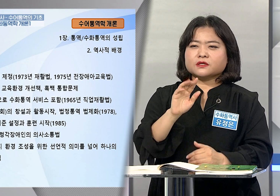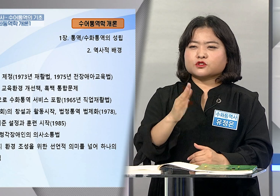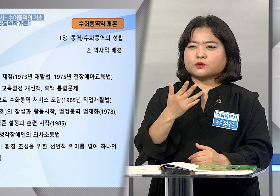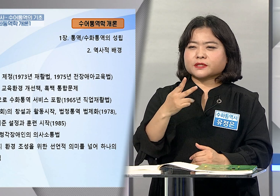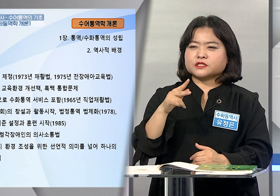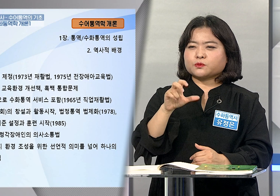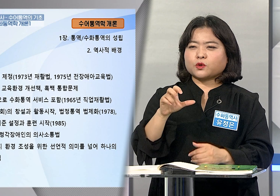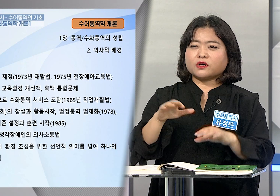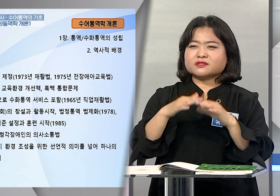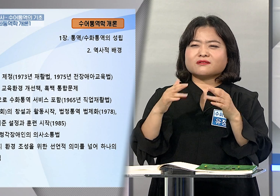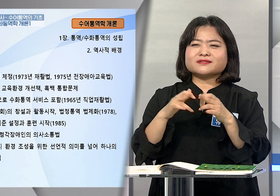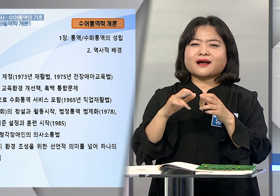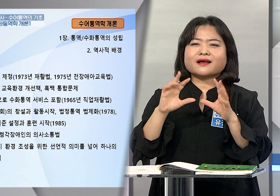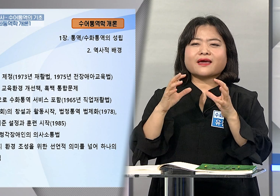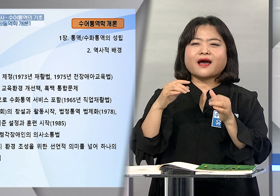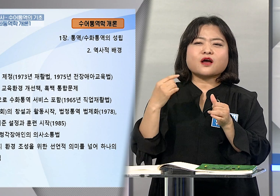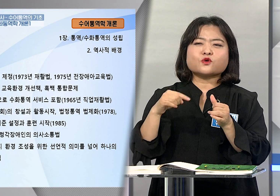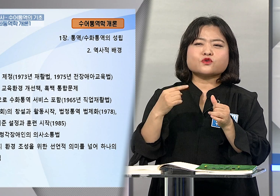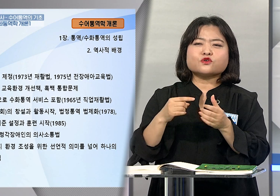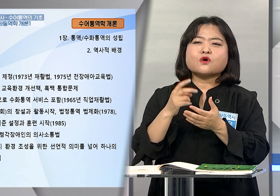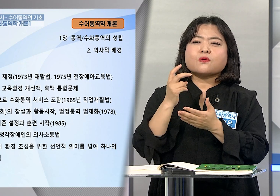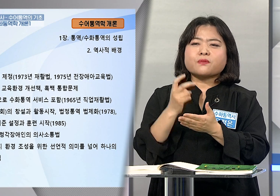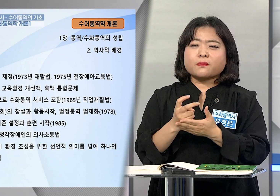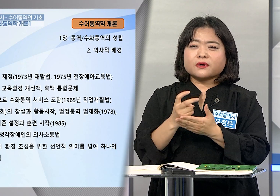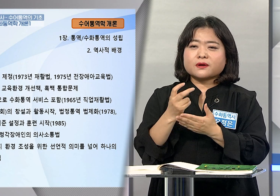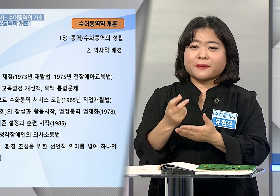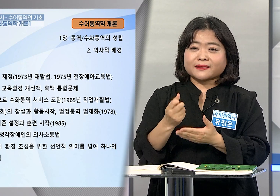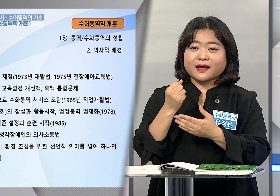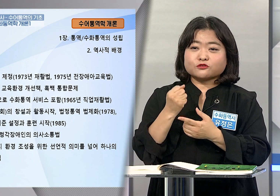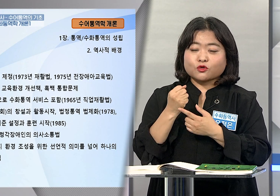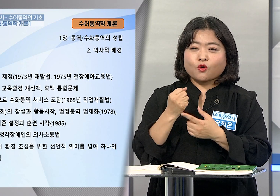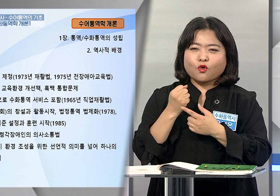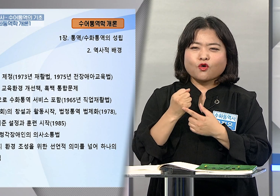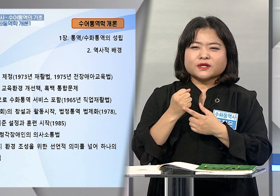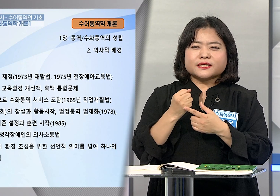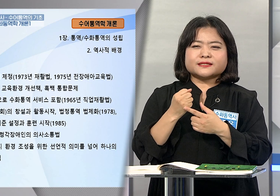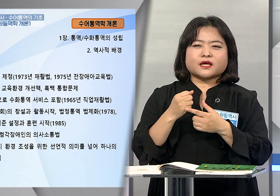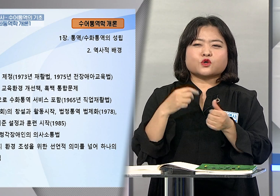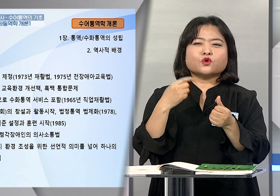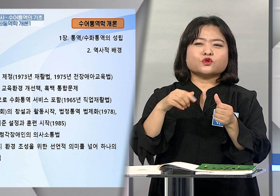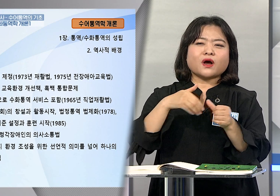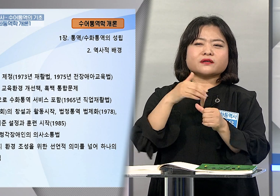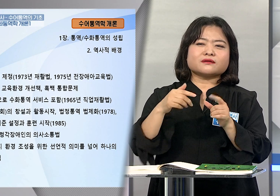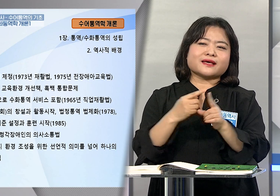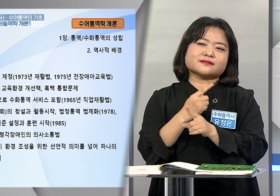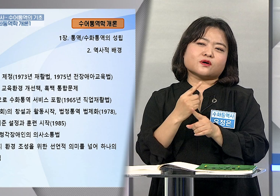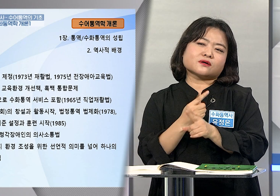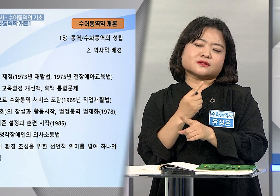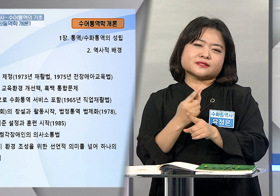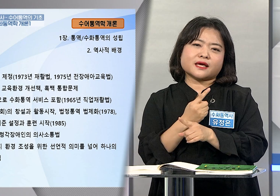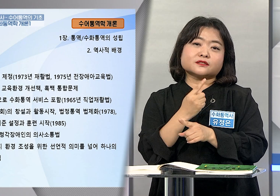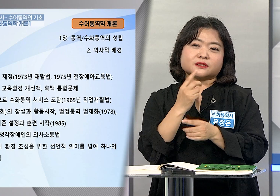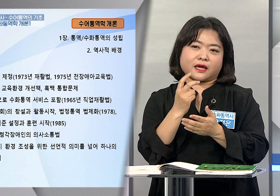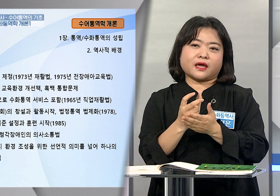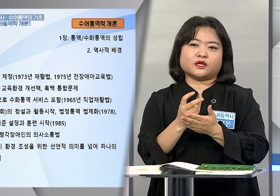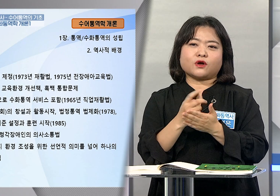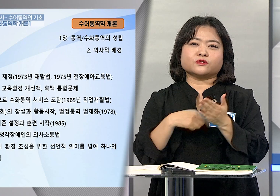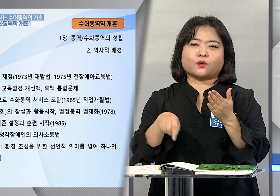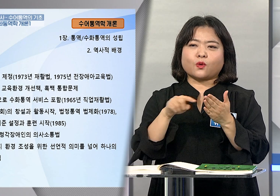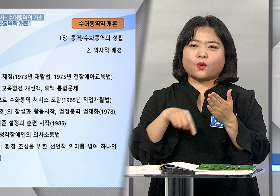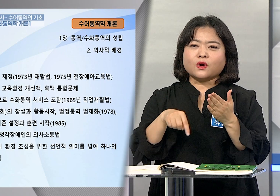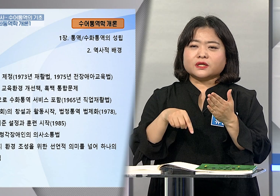재활법, 1975년 전장학예와 교육법을 바탕으로 이제 교육환경